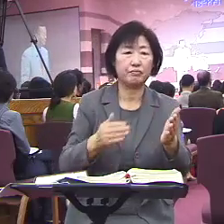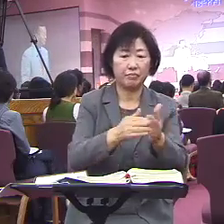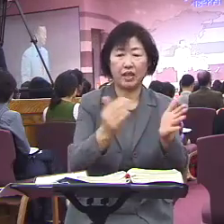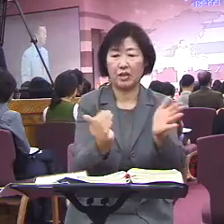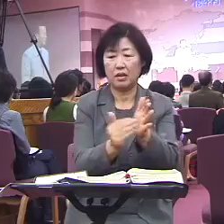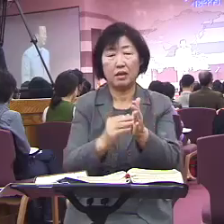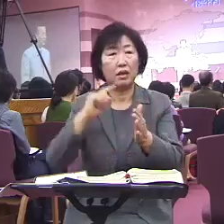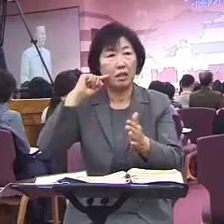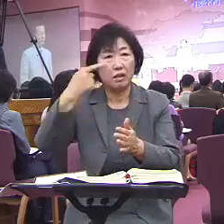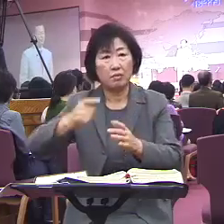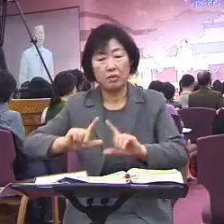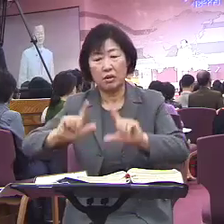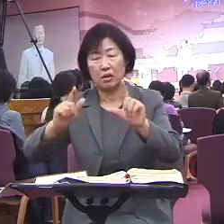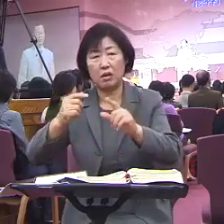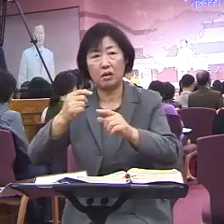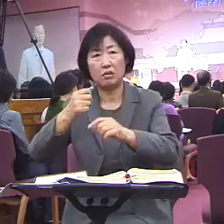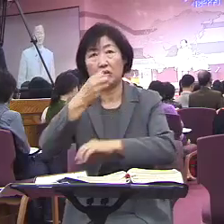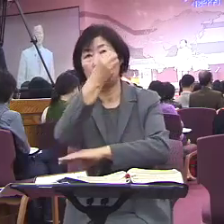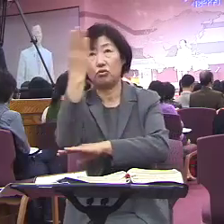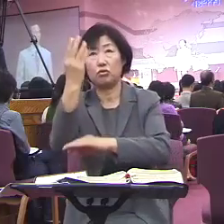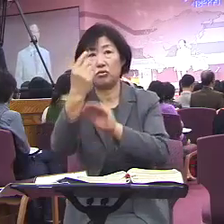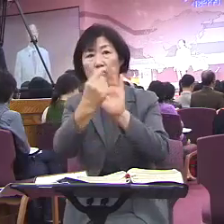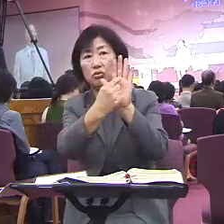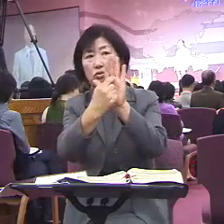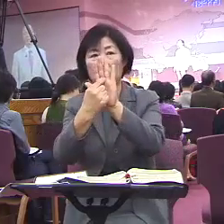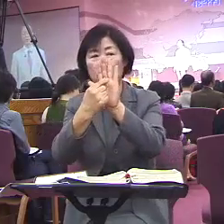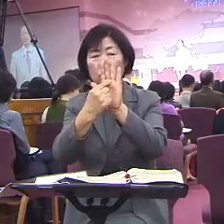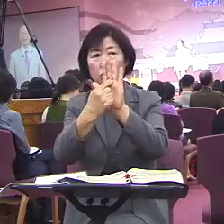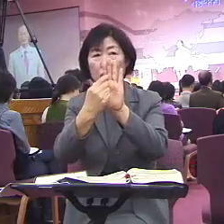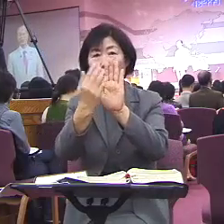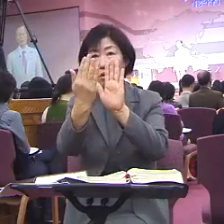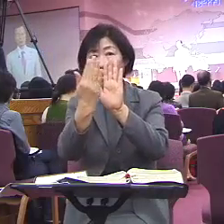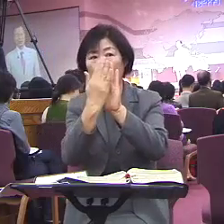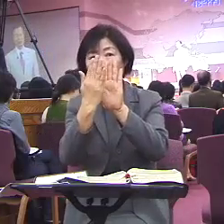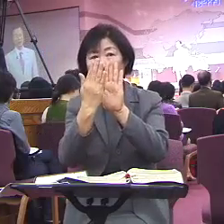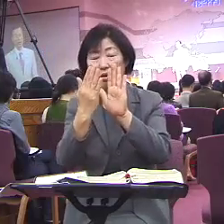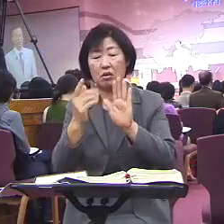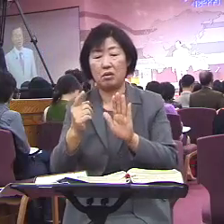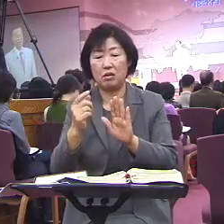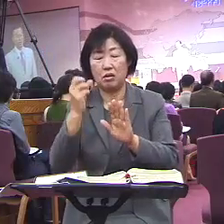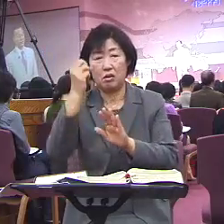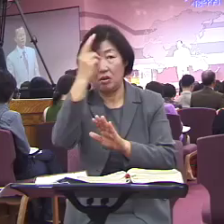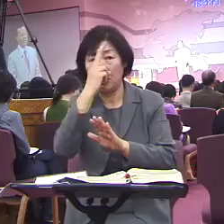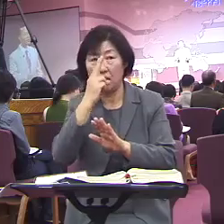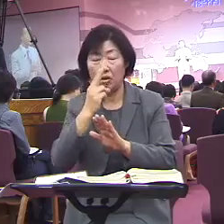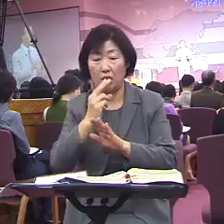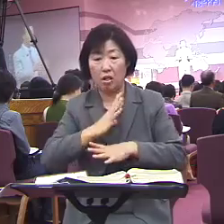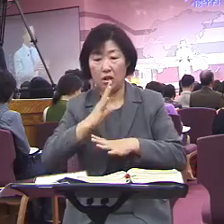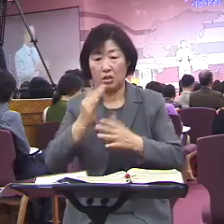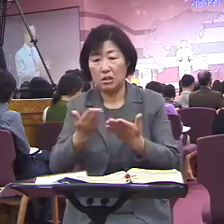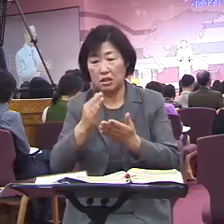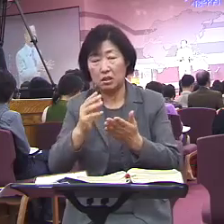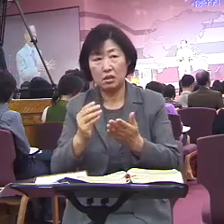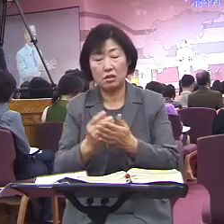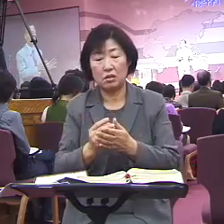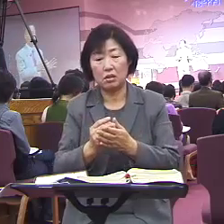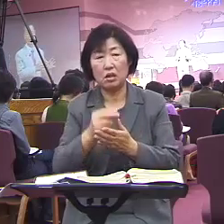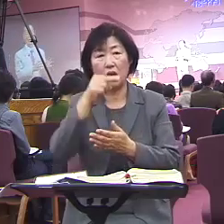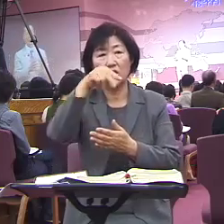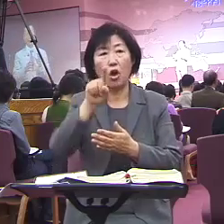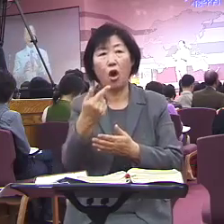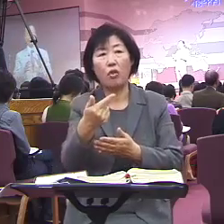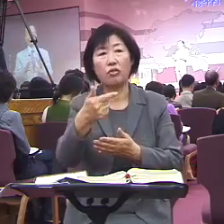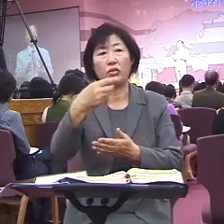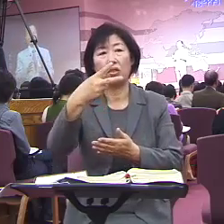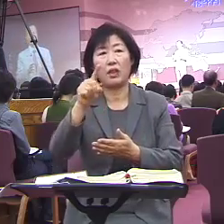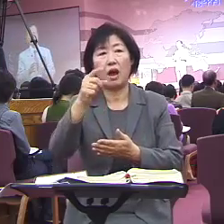날 뉴스를 접하게 되는데 깜짝 놀랄 일이 있었습니다. 그 같은 길을 이 선다싱 선생이